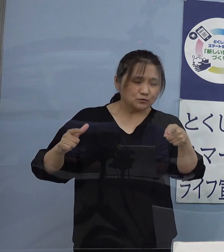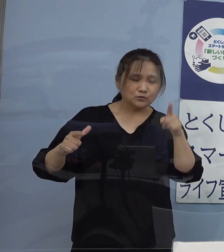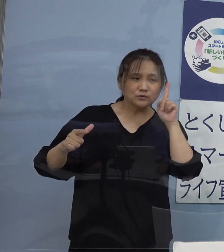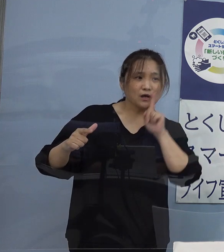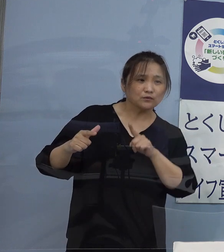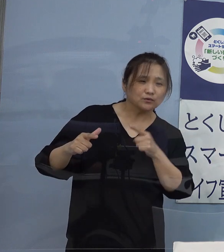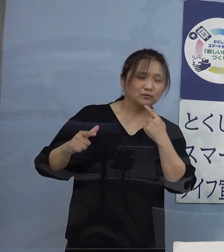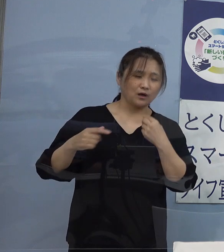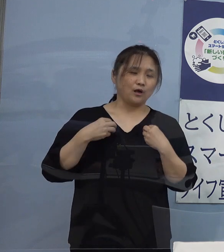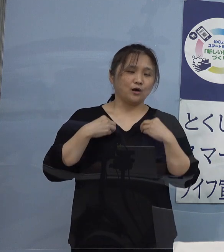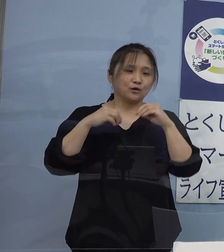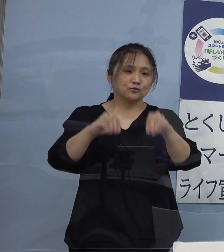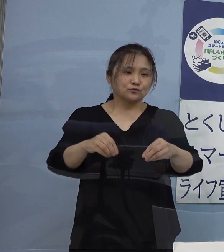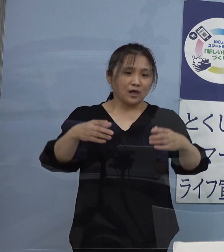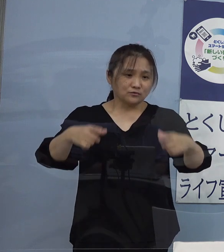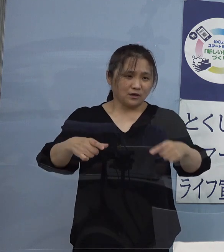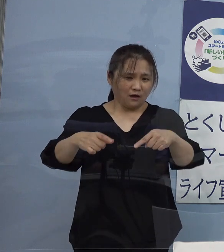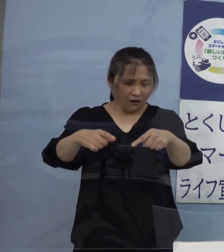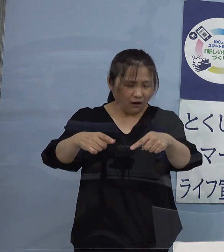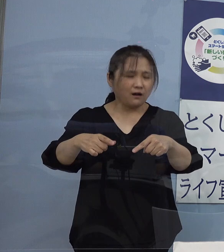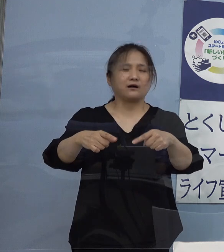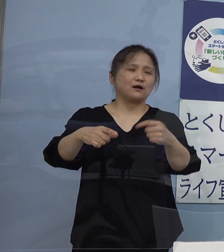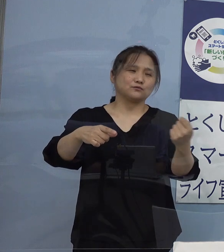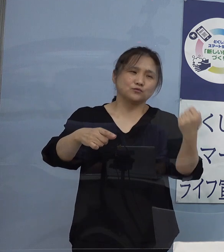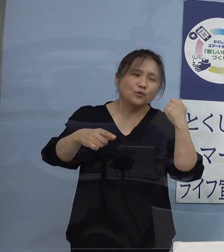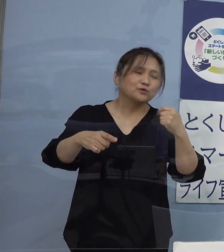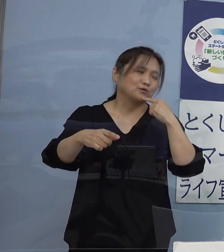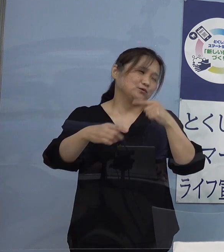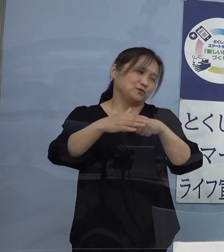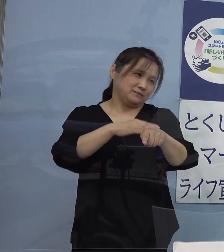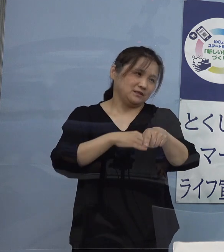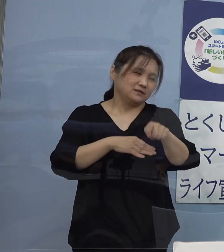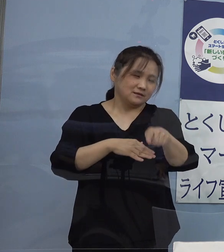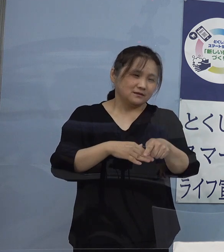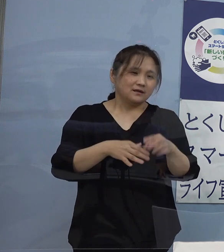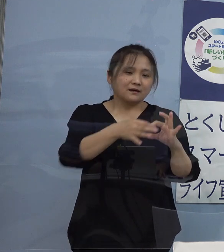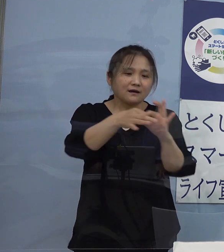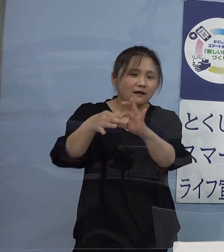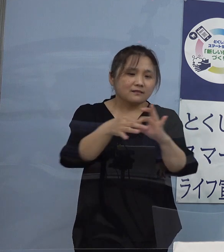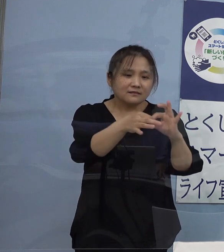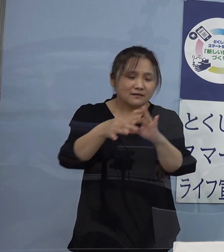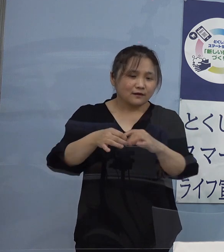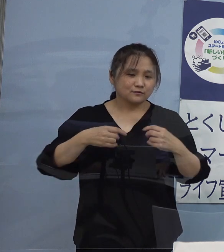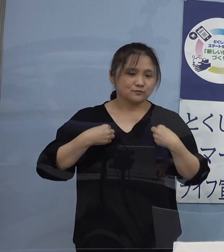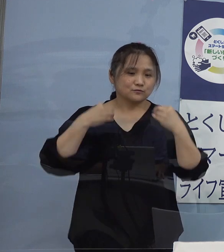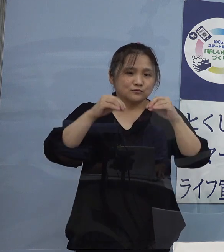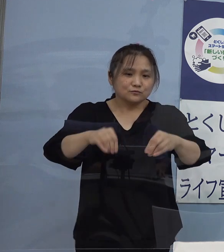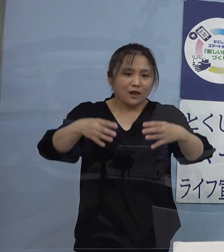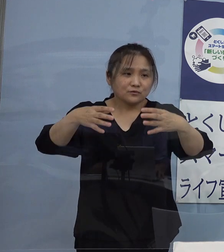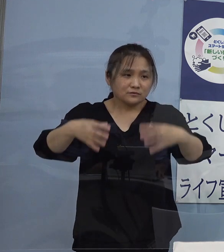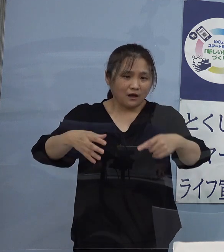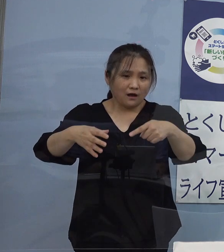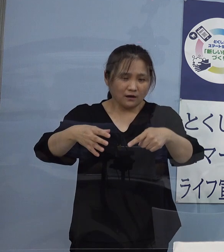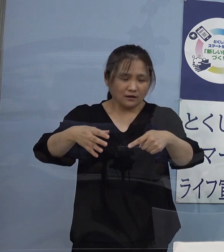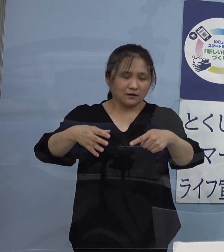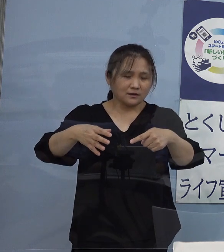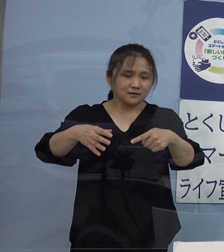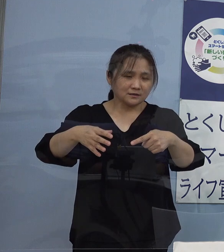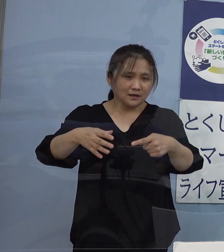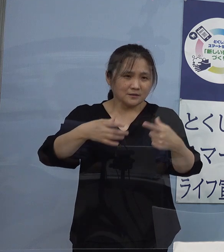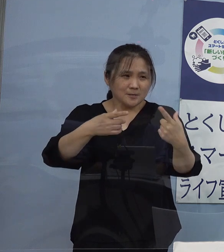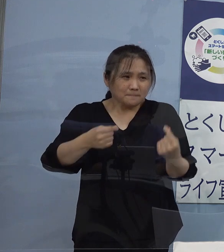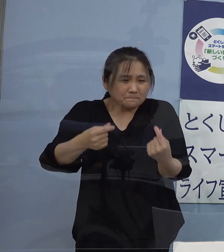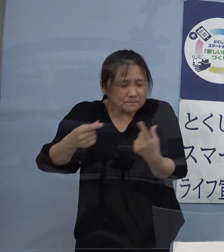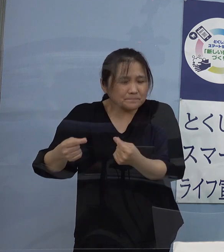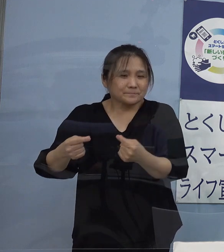我々に見せつけられた、まあ、そうした意味ではとにかくこの関連クラスター、こうしたものを徹底的に積極